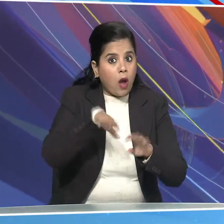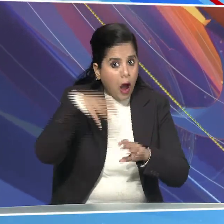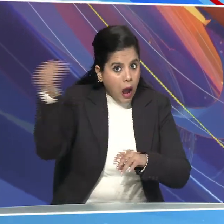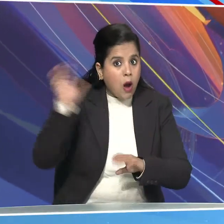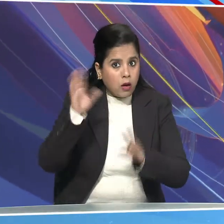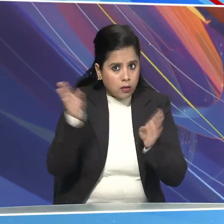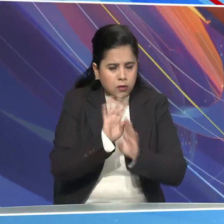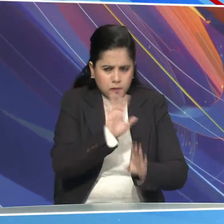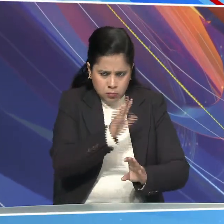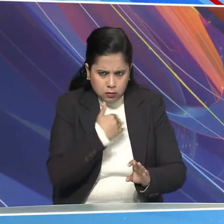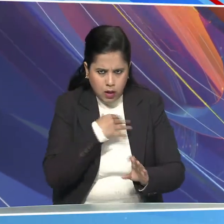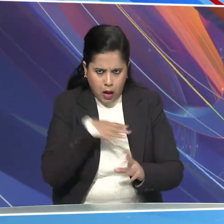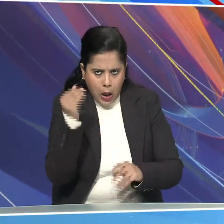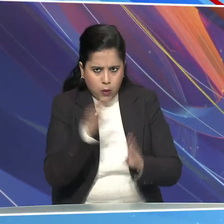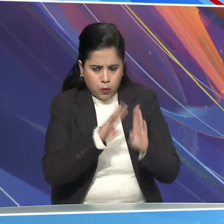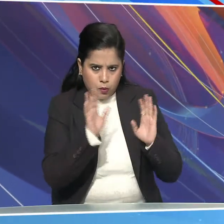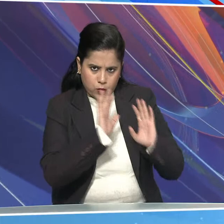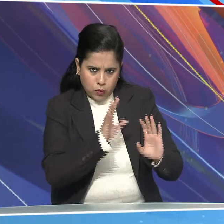क्या